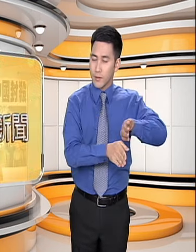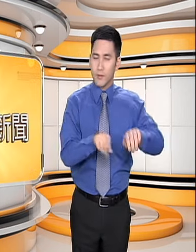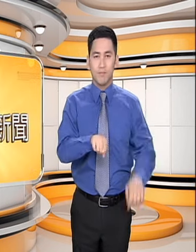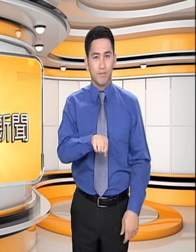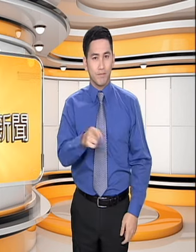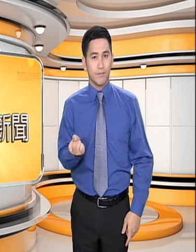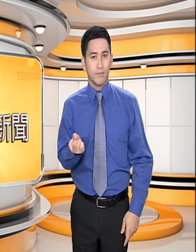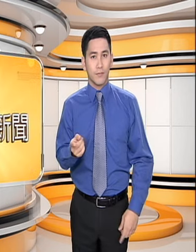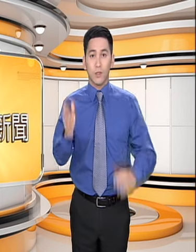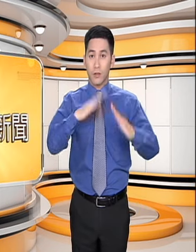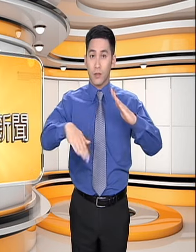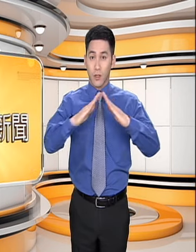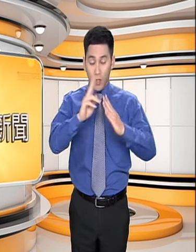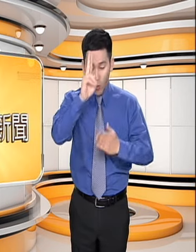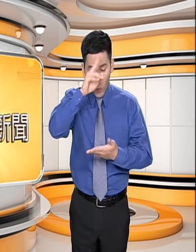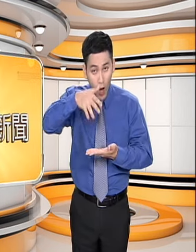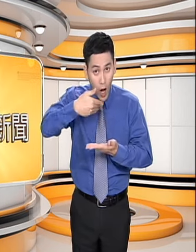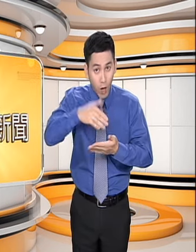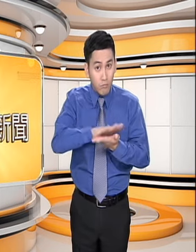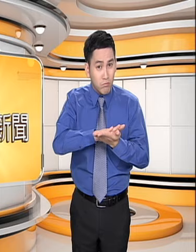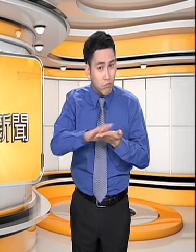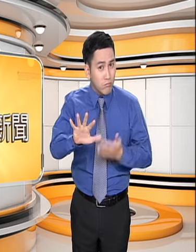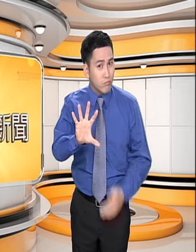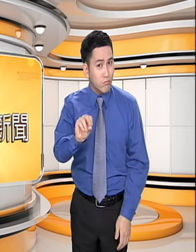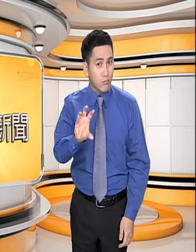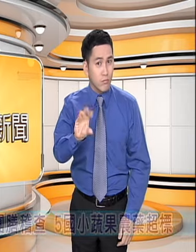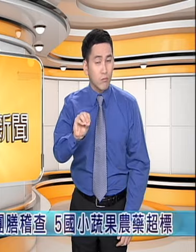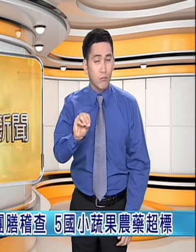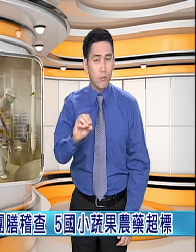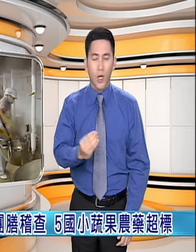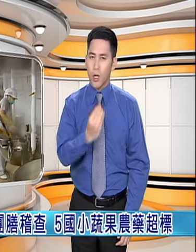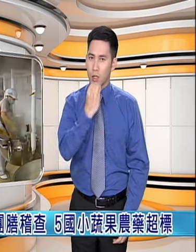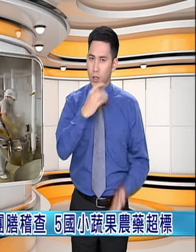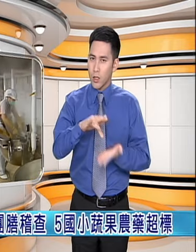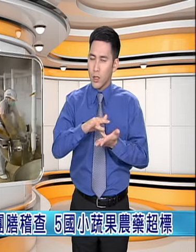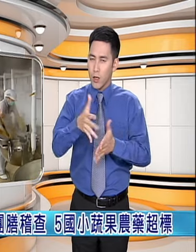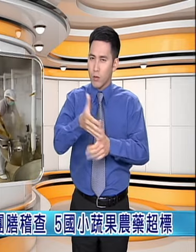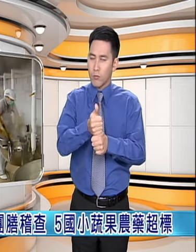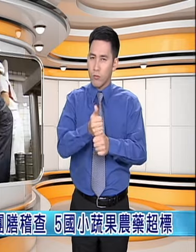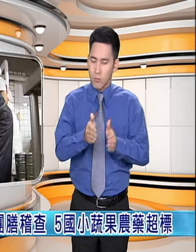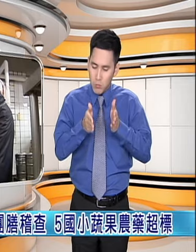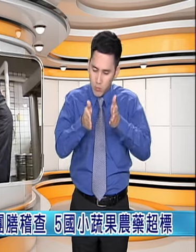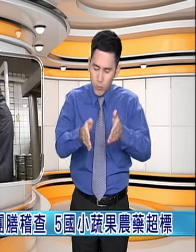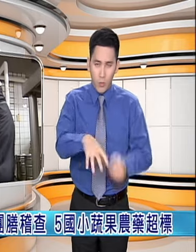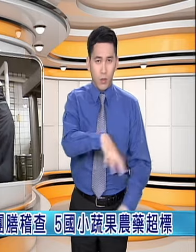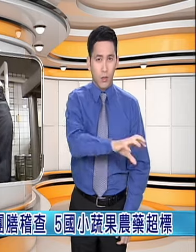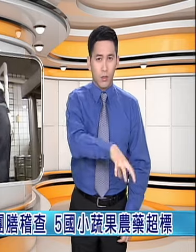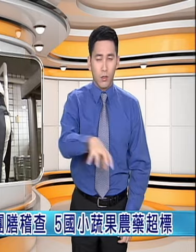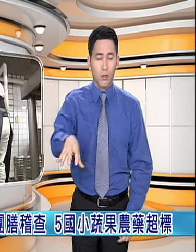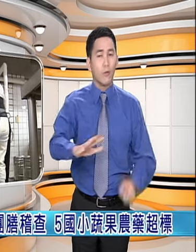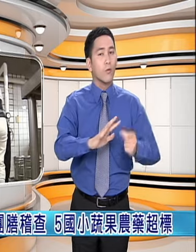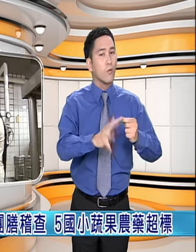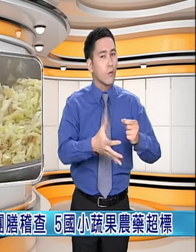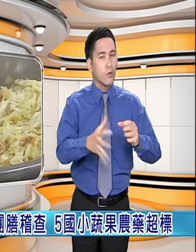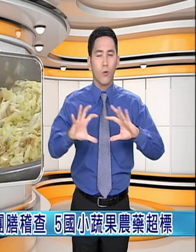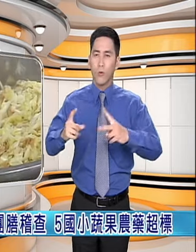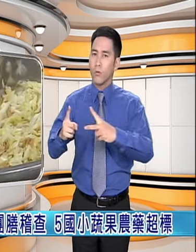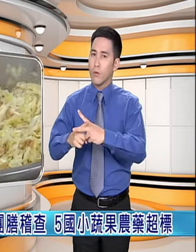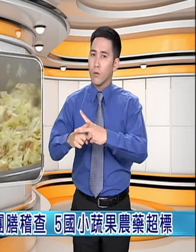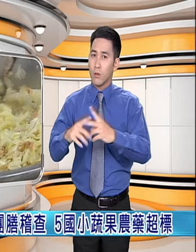看完报纸头条，再来看到学童营养午餐安全拉警报，食药署稽查国中小学团膳食